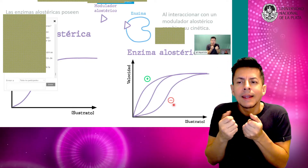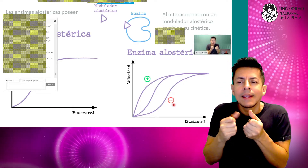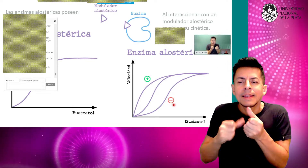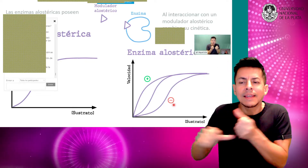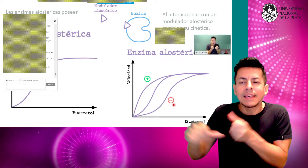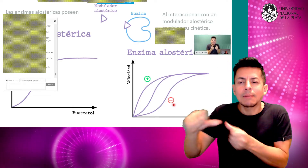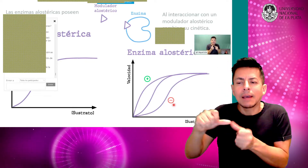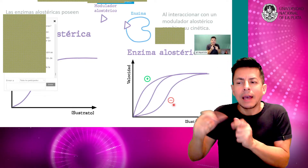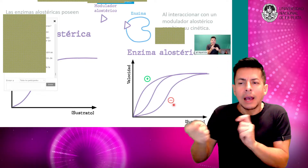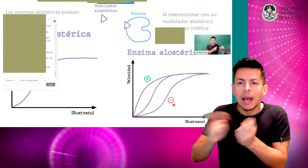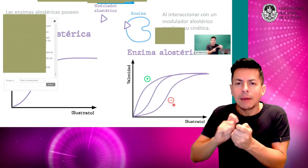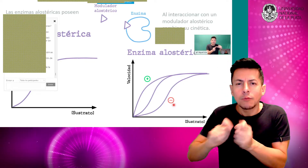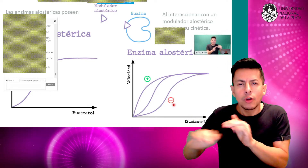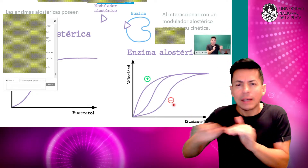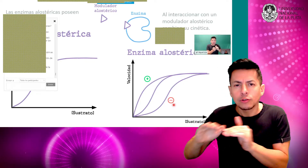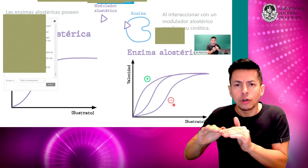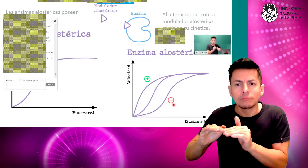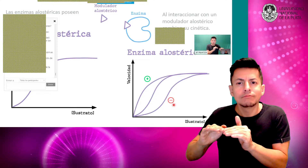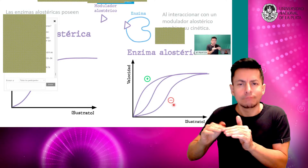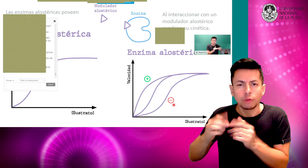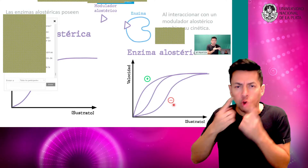entiende?